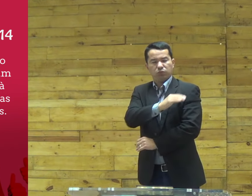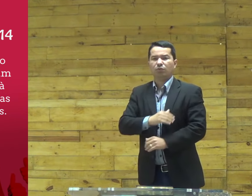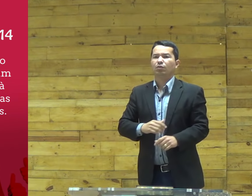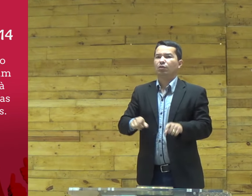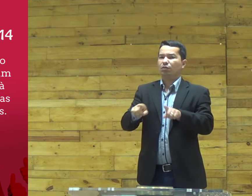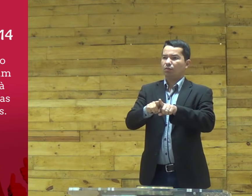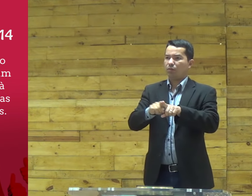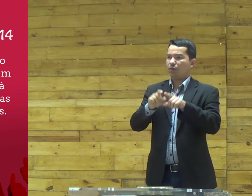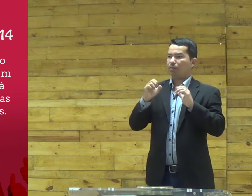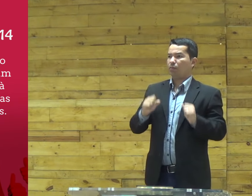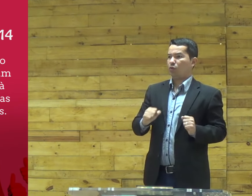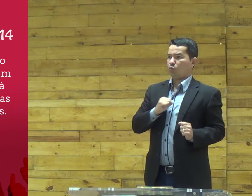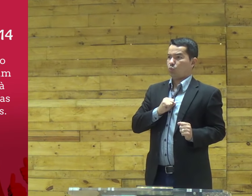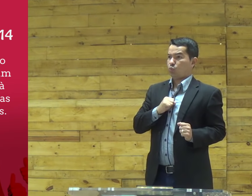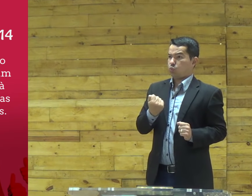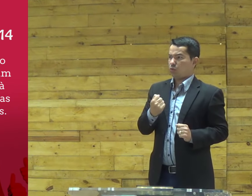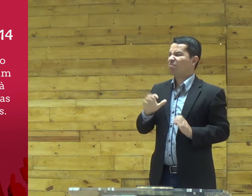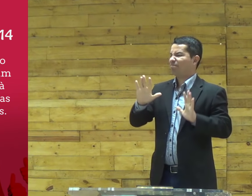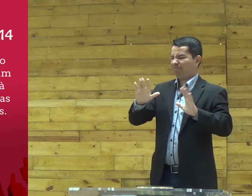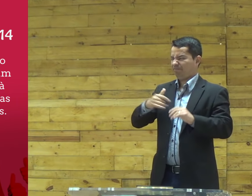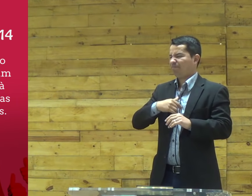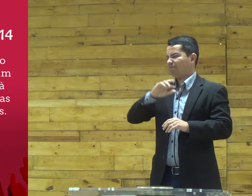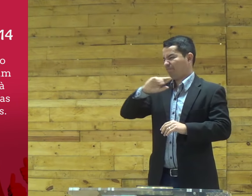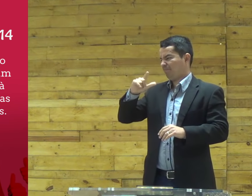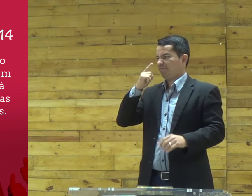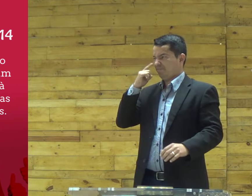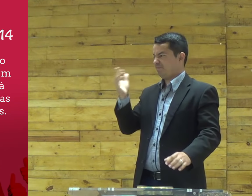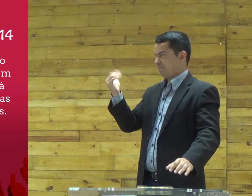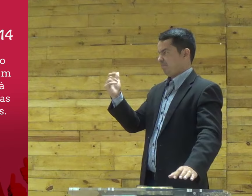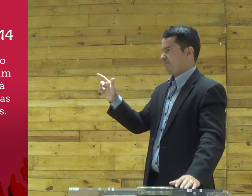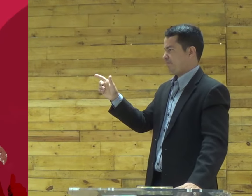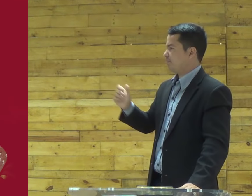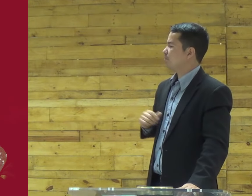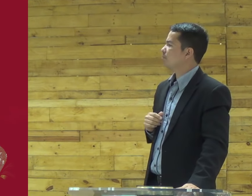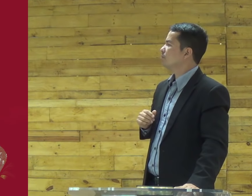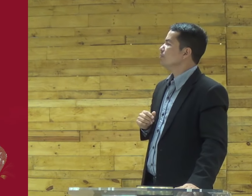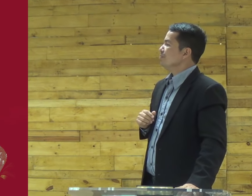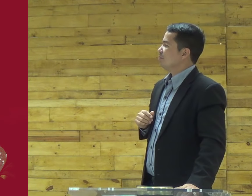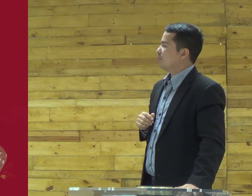significar preconceito, pode significar ódio. Mas olha